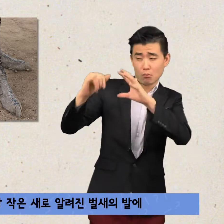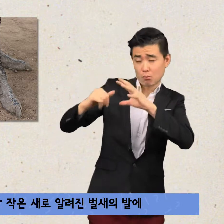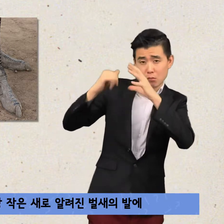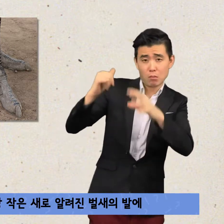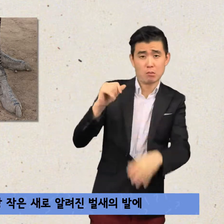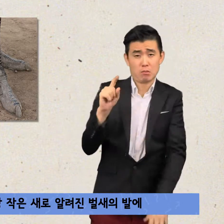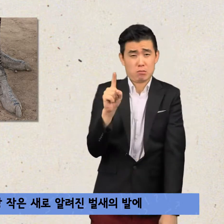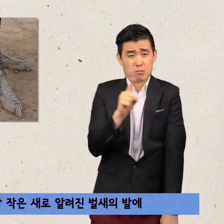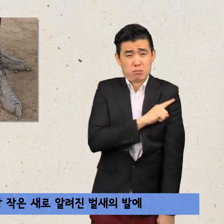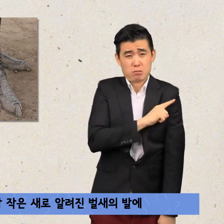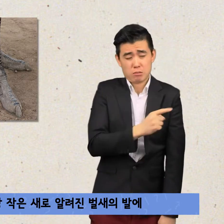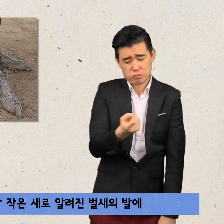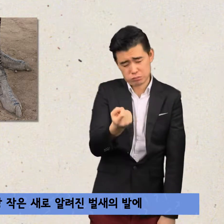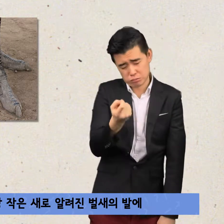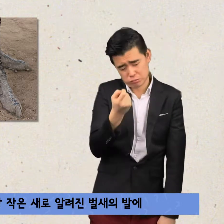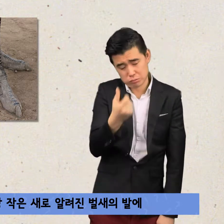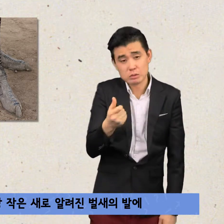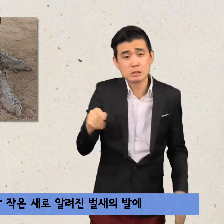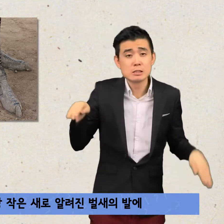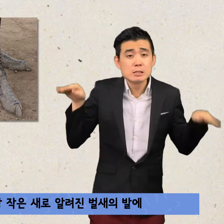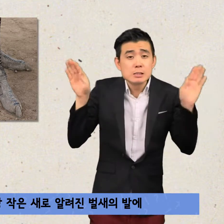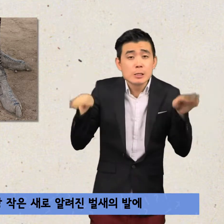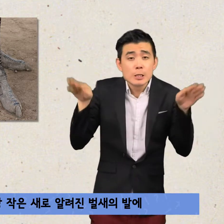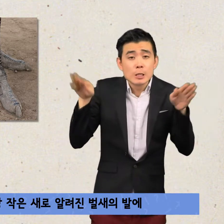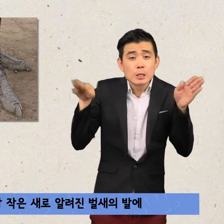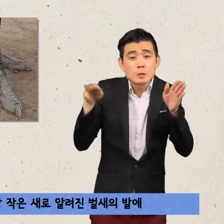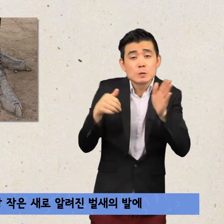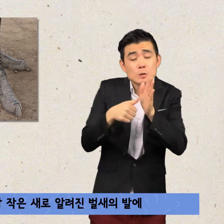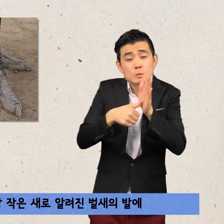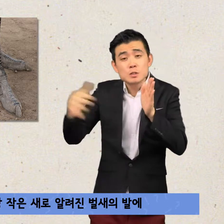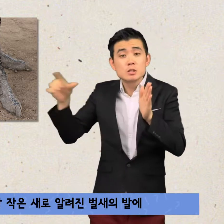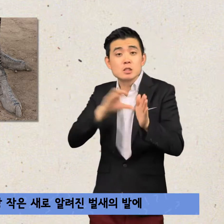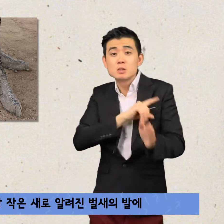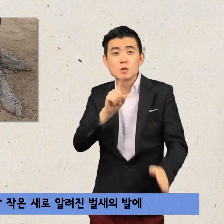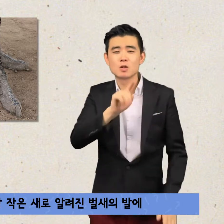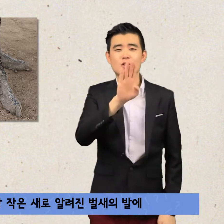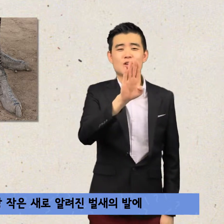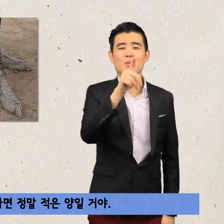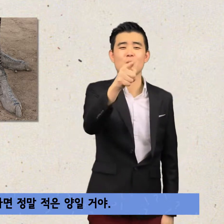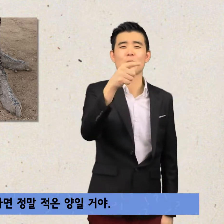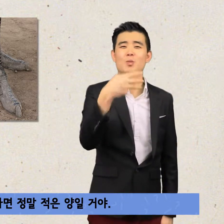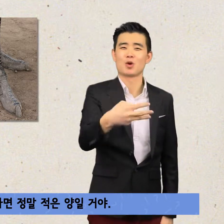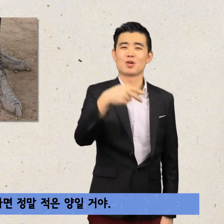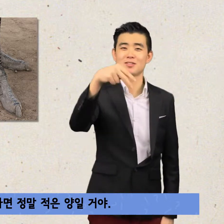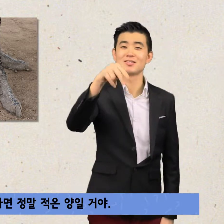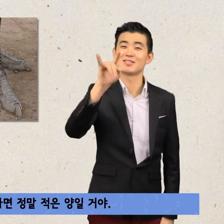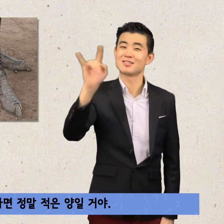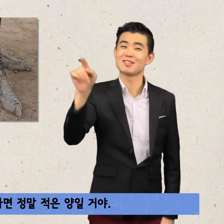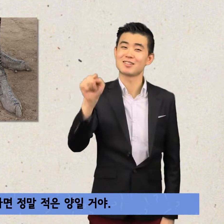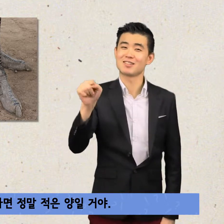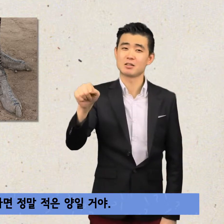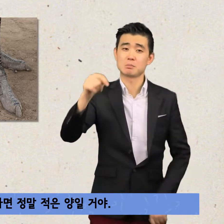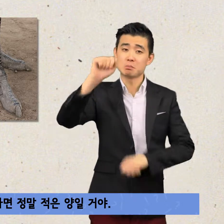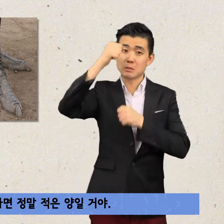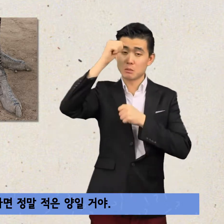더구나 세상에서 가장 작은 새로 알려진 벌새의 발에 피가 난다고